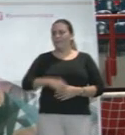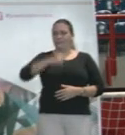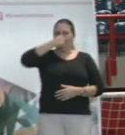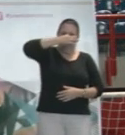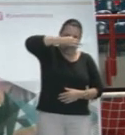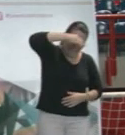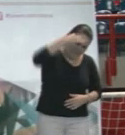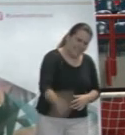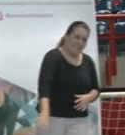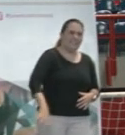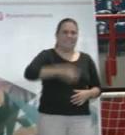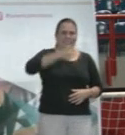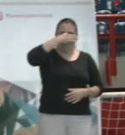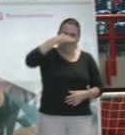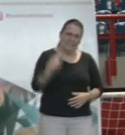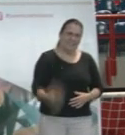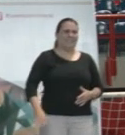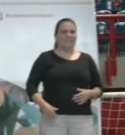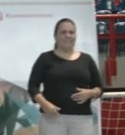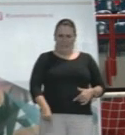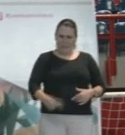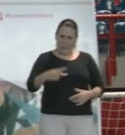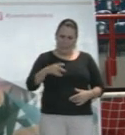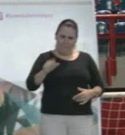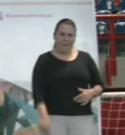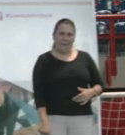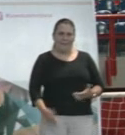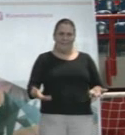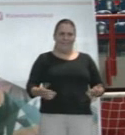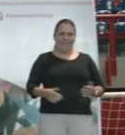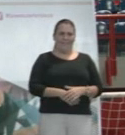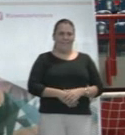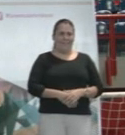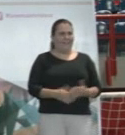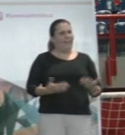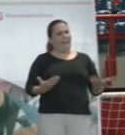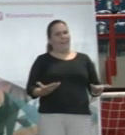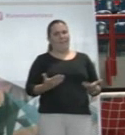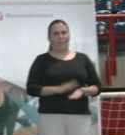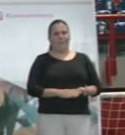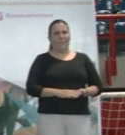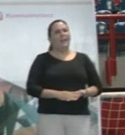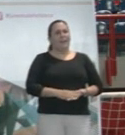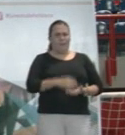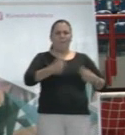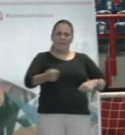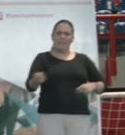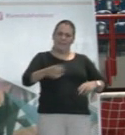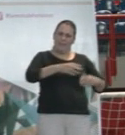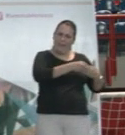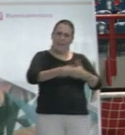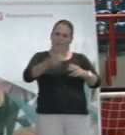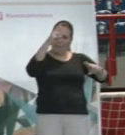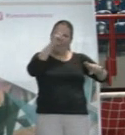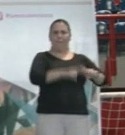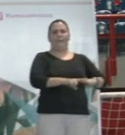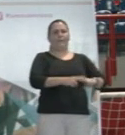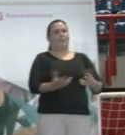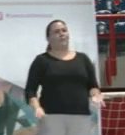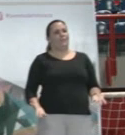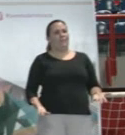assim, ó, no seu pé, andando na calçada. Um homem desse era pro Honda levar e